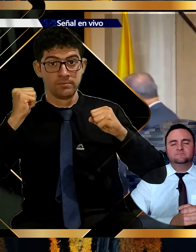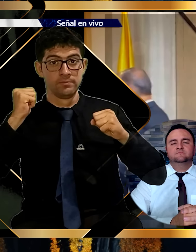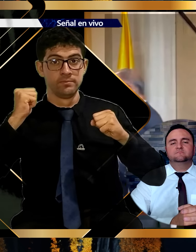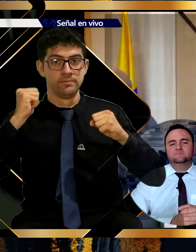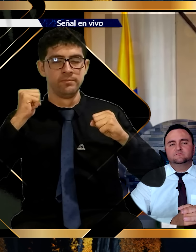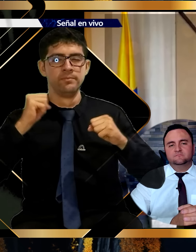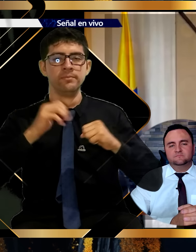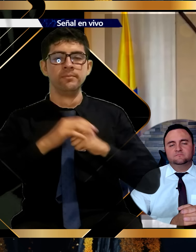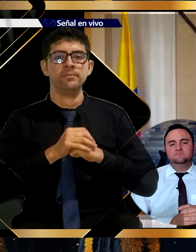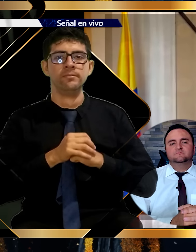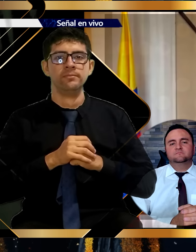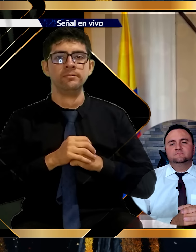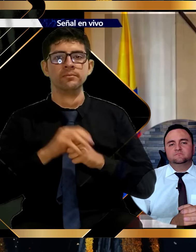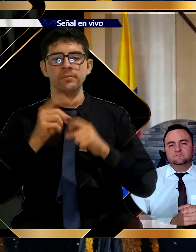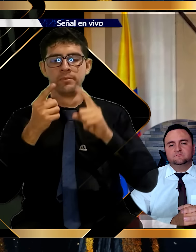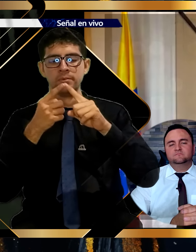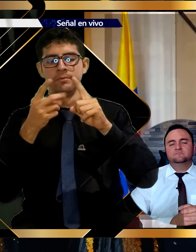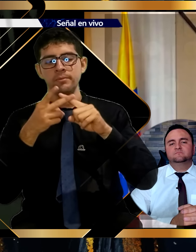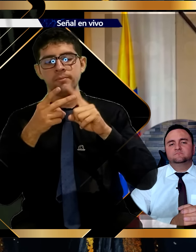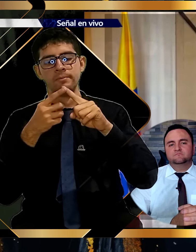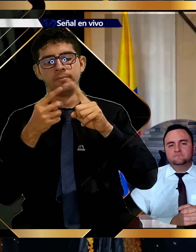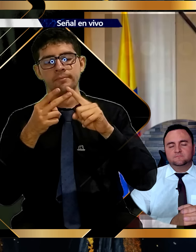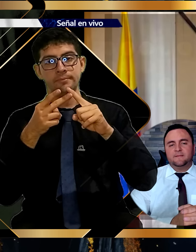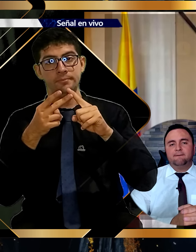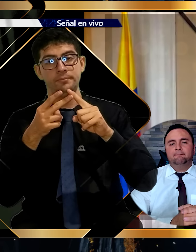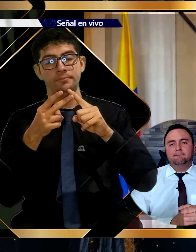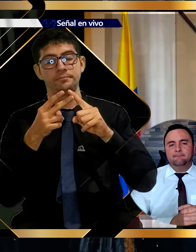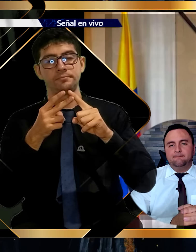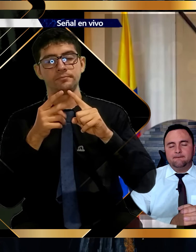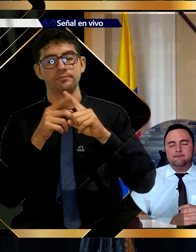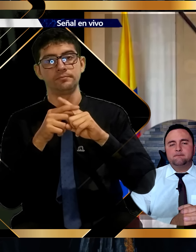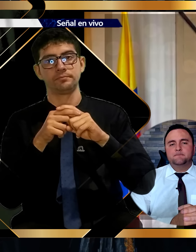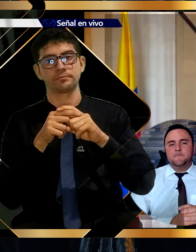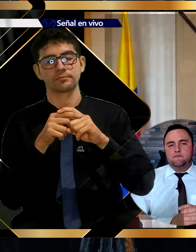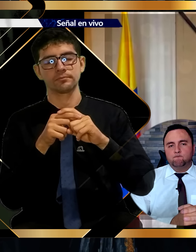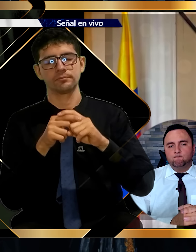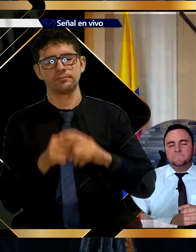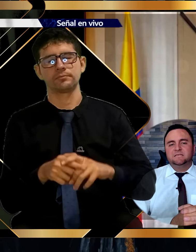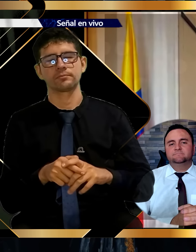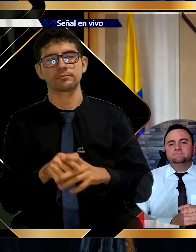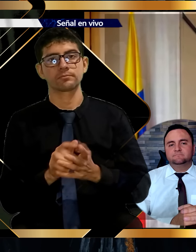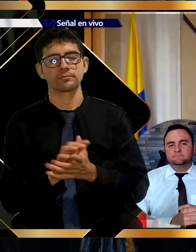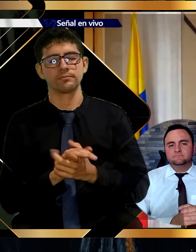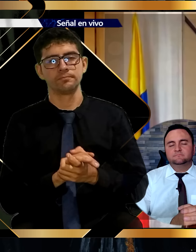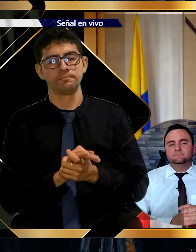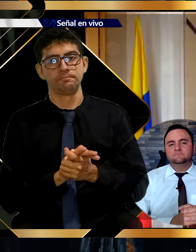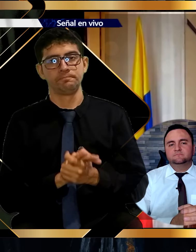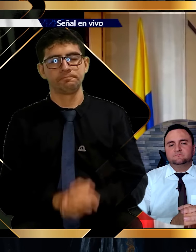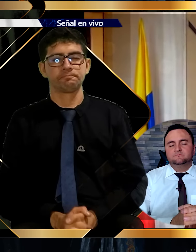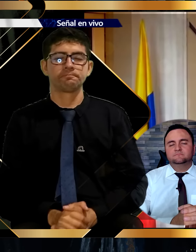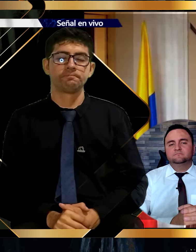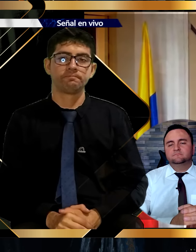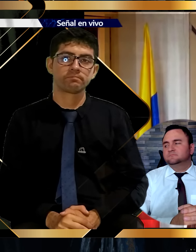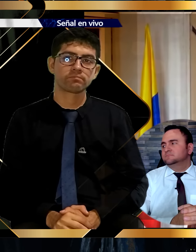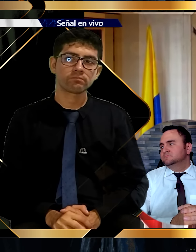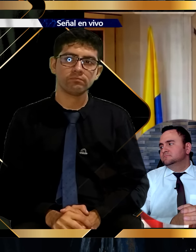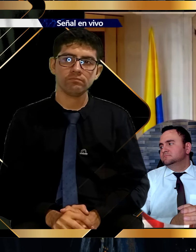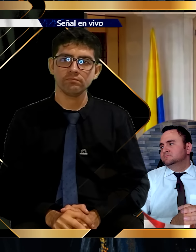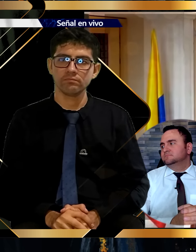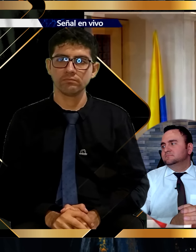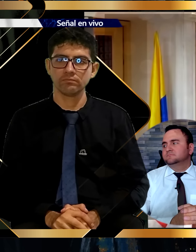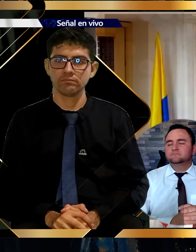uno solo. Y aquí empiezan los problemas. Porque cuando usted le pone